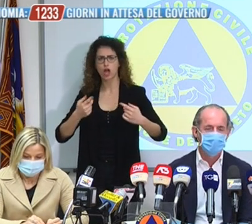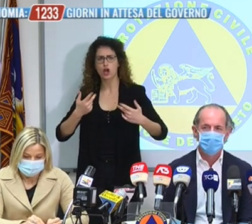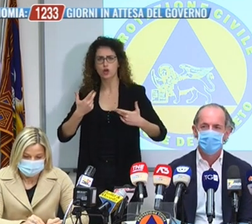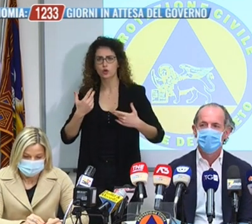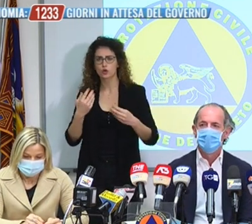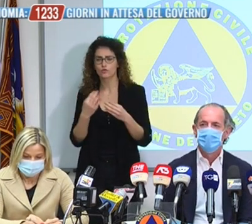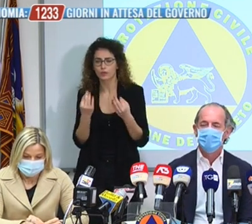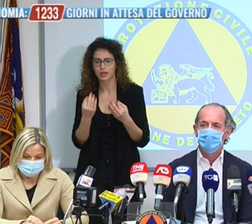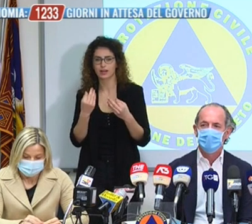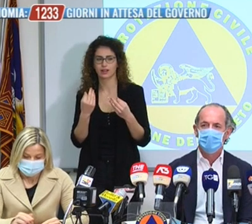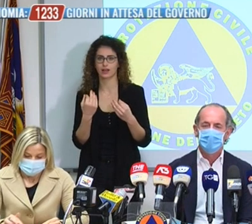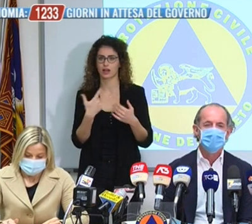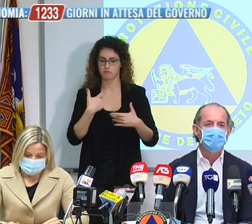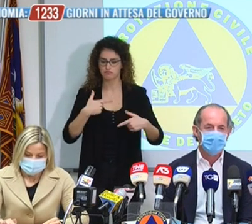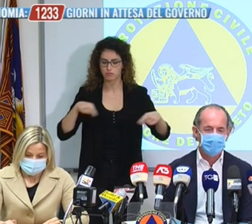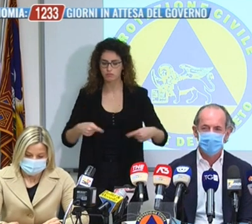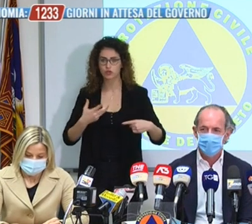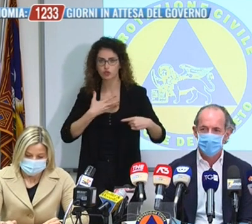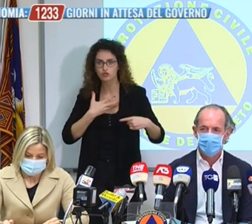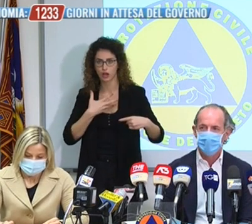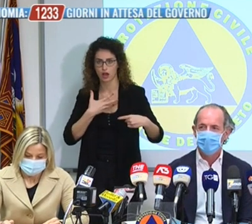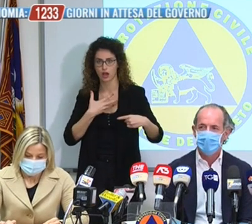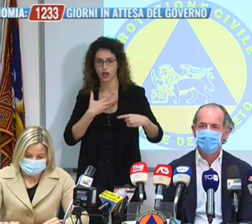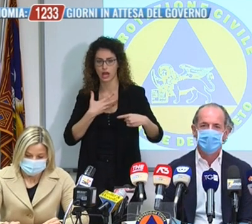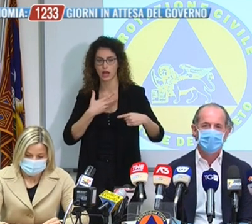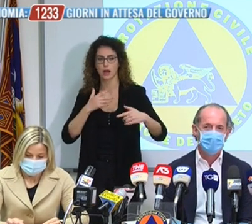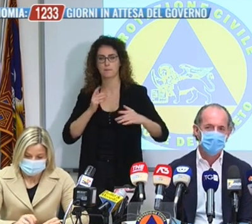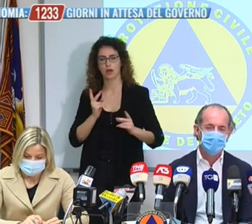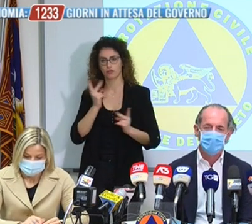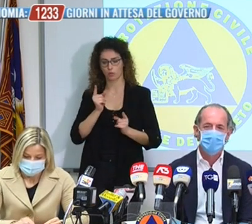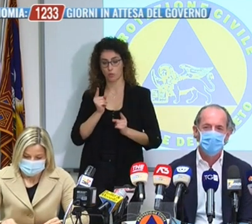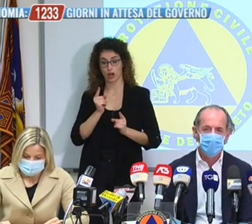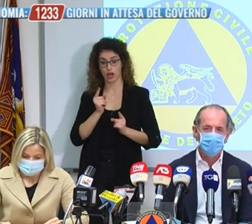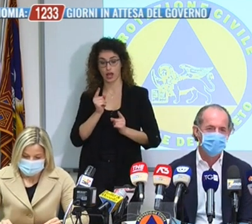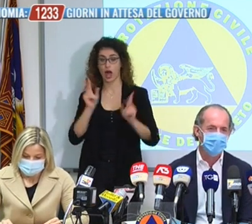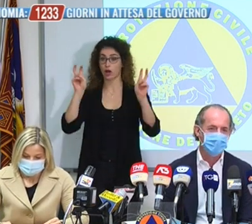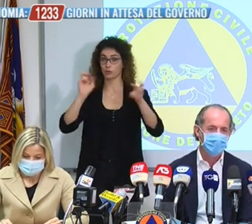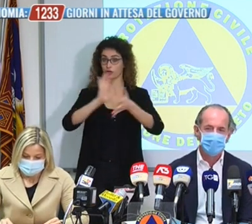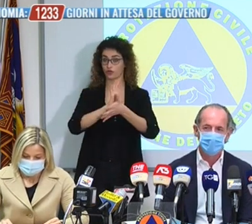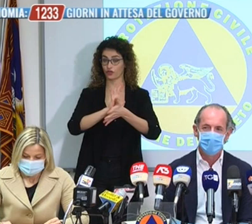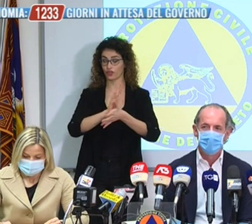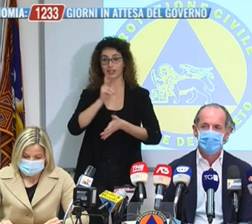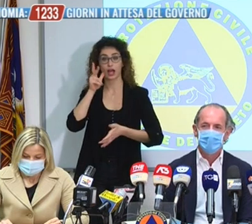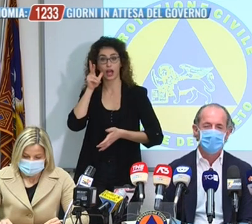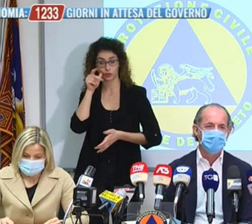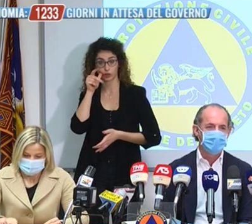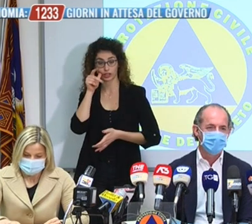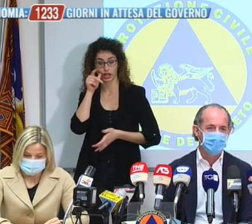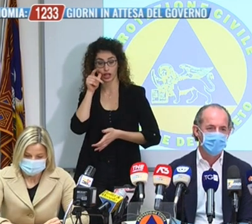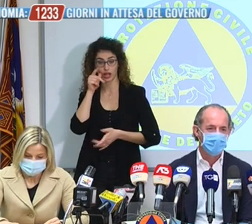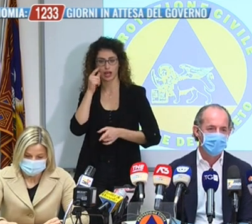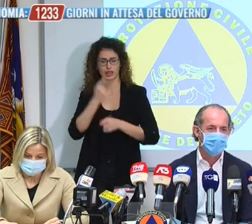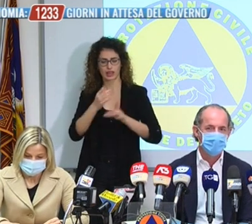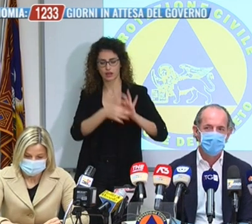che ognuno di noi si impegni per questo, ma è altrettanto vero che il tema della festa della donna non può prescindere dal fatto che la